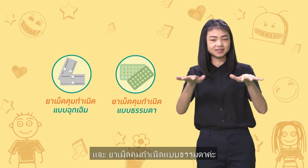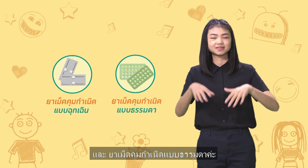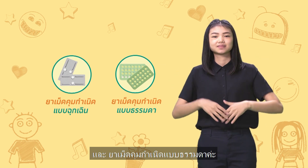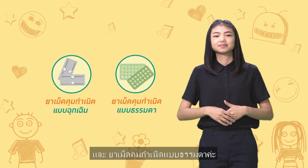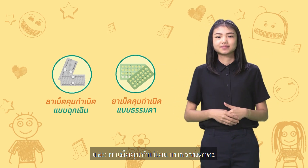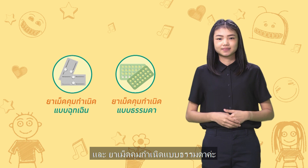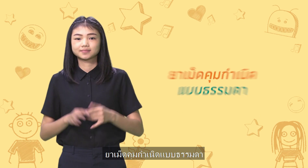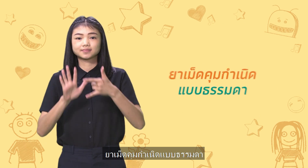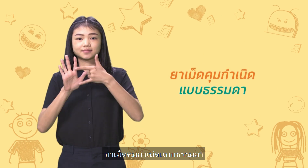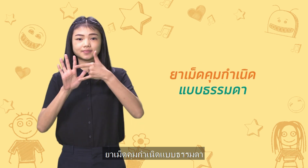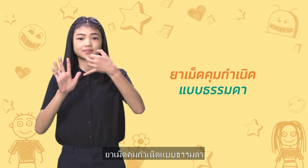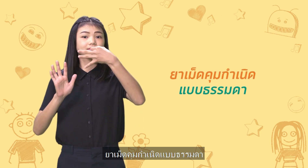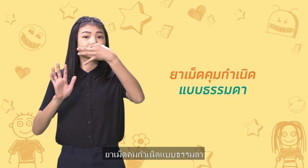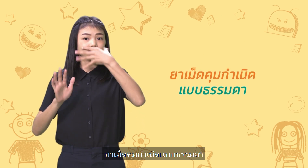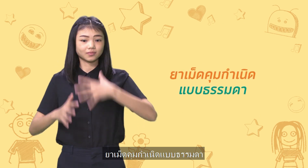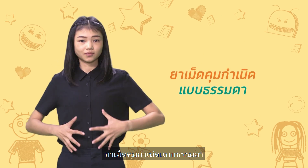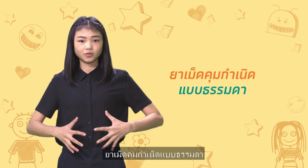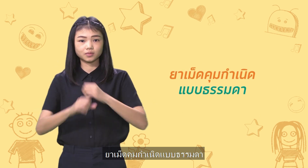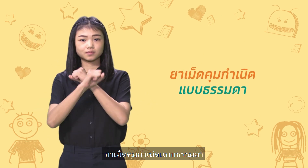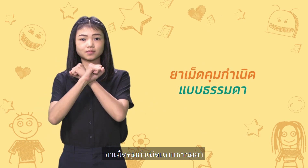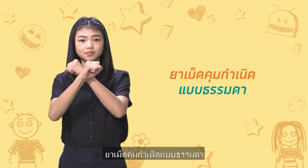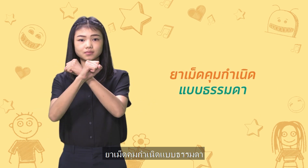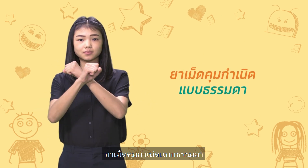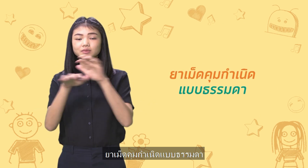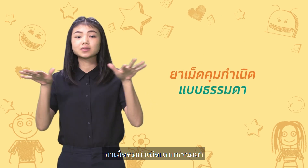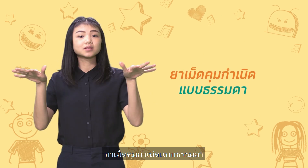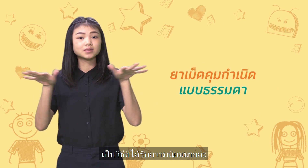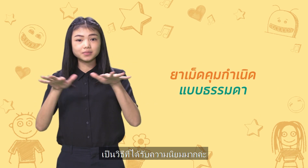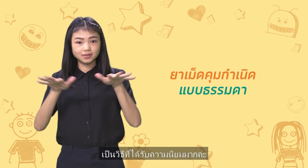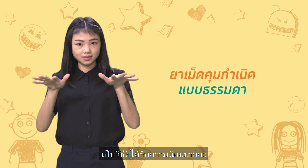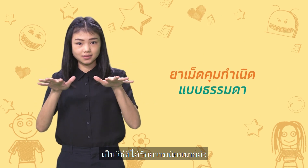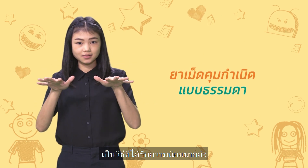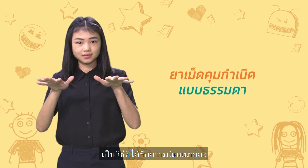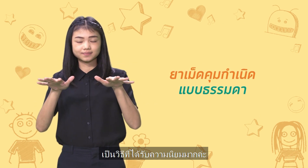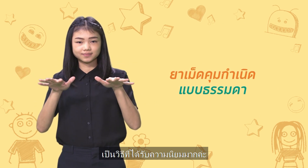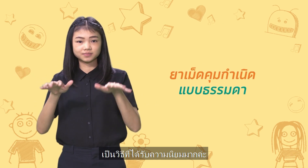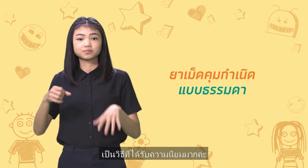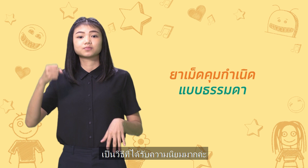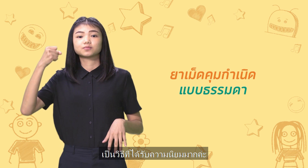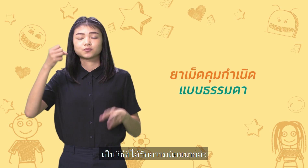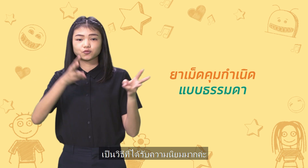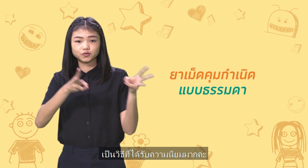ค่ะยาเม็ดคุมกำเนิดแบบธรรมดาเป็นวิธีที่ได้รับความนิยมมากค่ะ